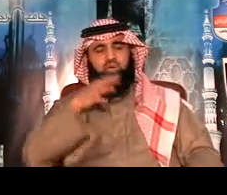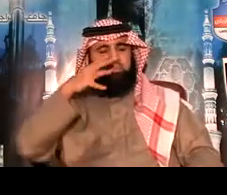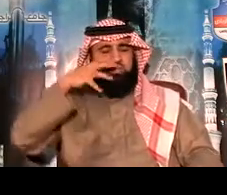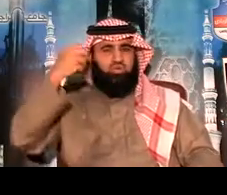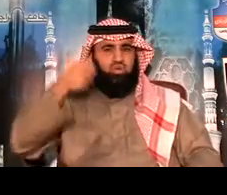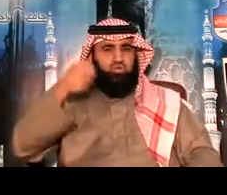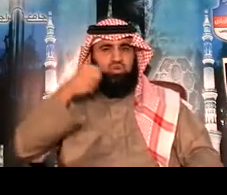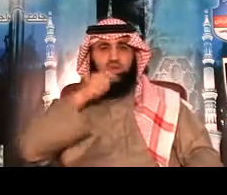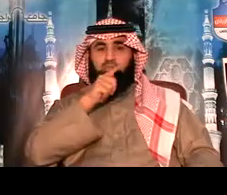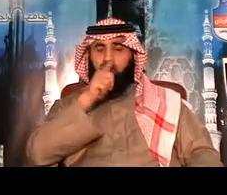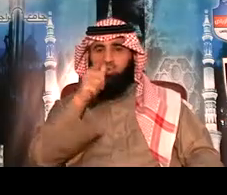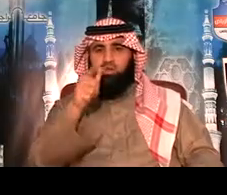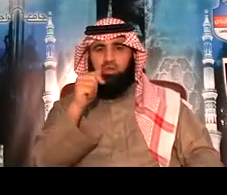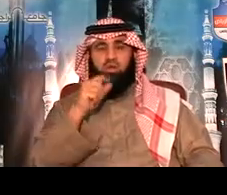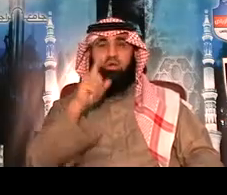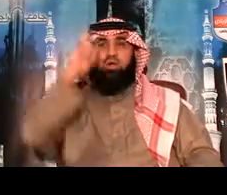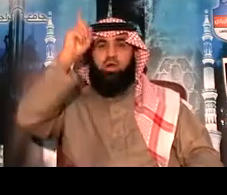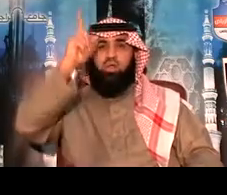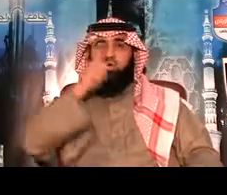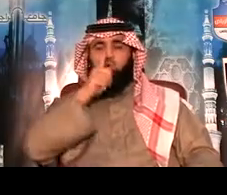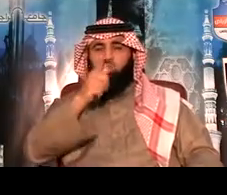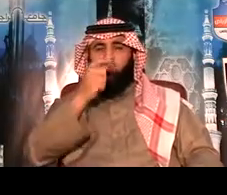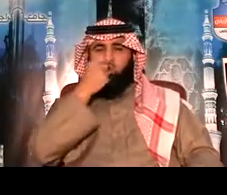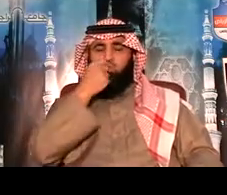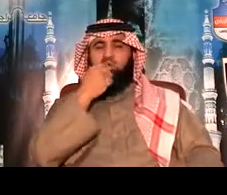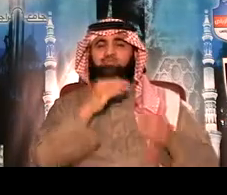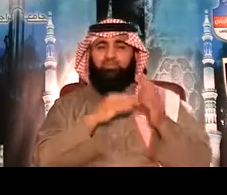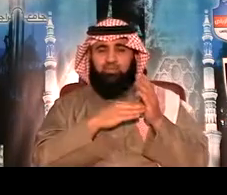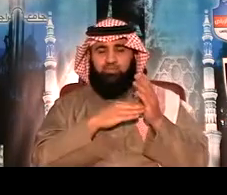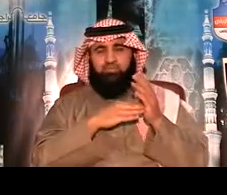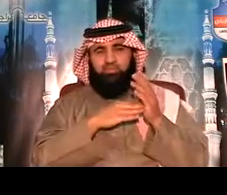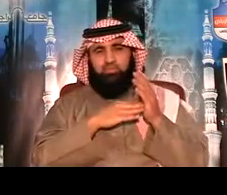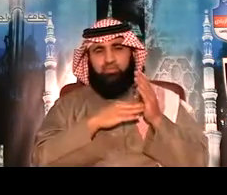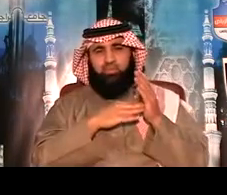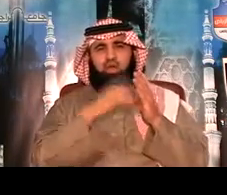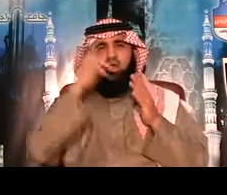وسلم قال: قال الله عز وجل: أنا أغنى الشركاء عن الشرك،